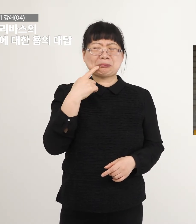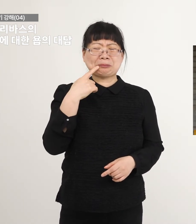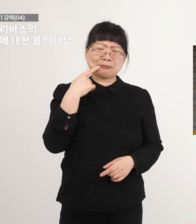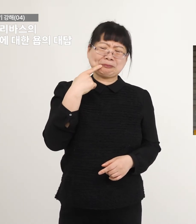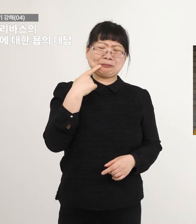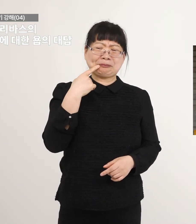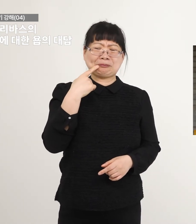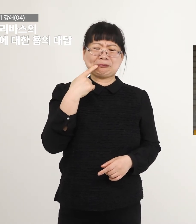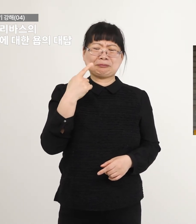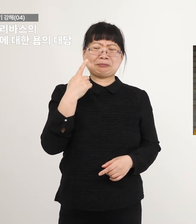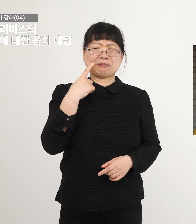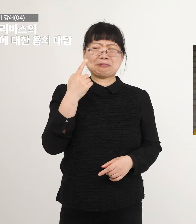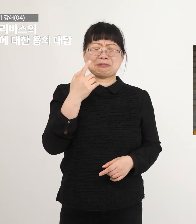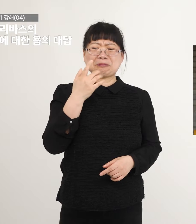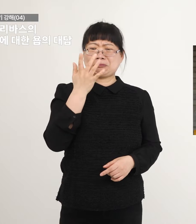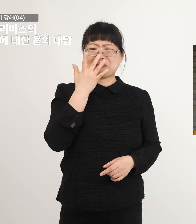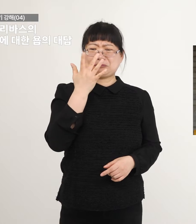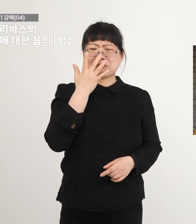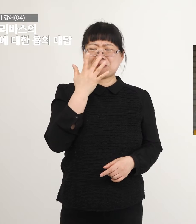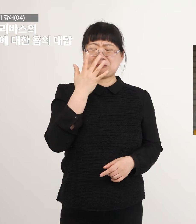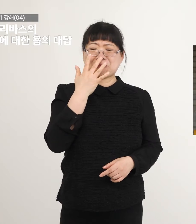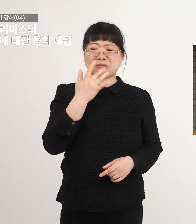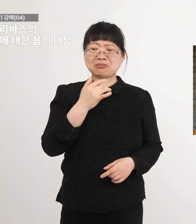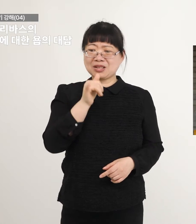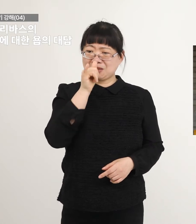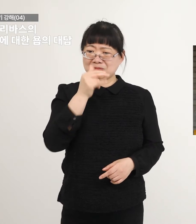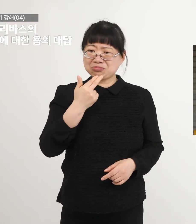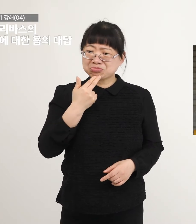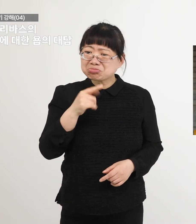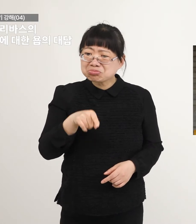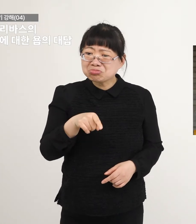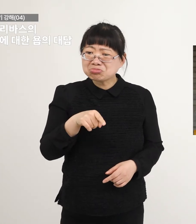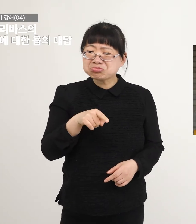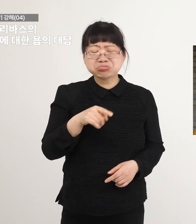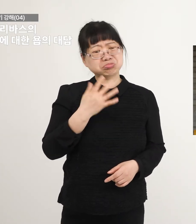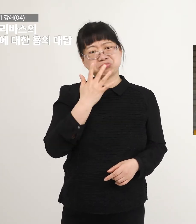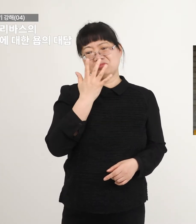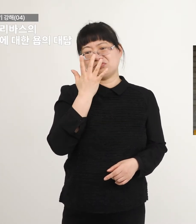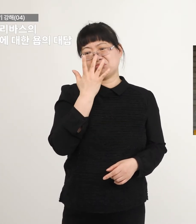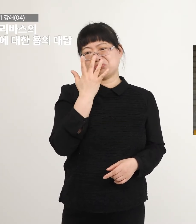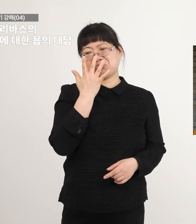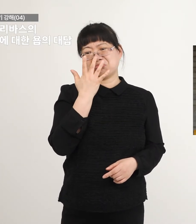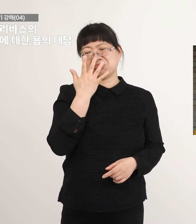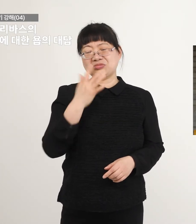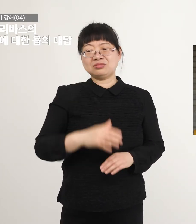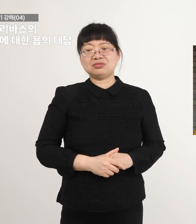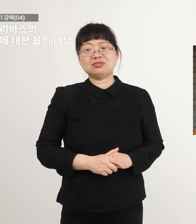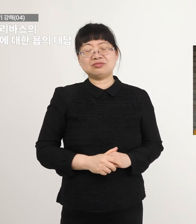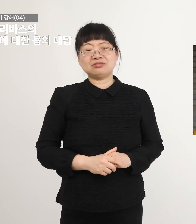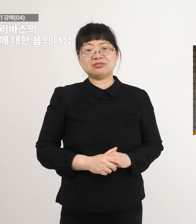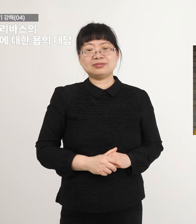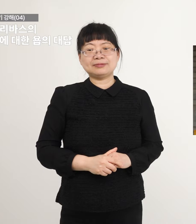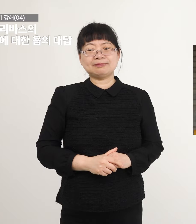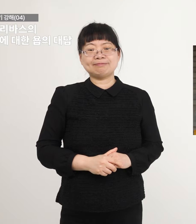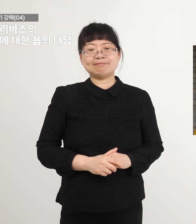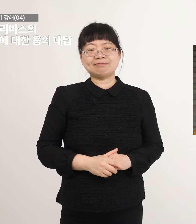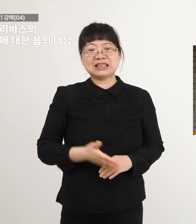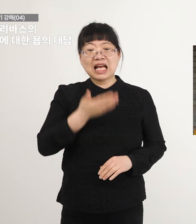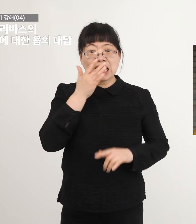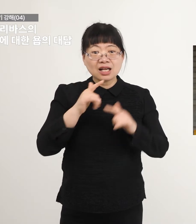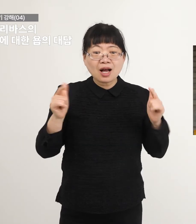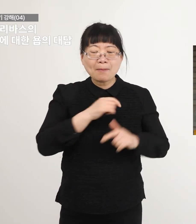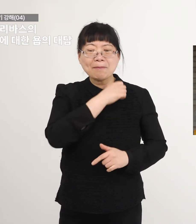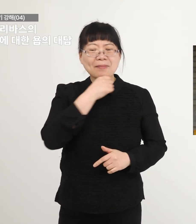게 이게 입안에 있는지 없는지 무슨 맛인지 모르죠? 나는 이제